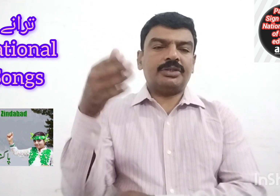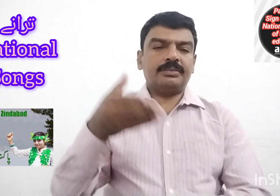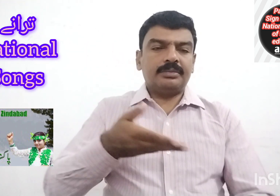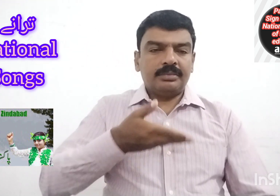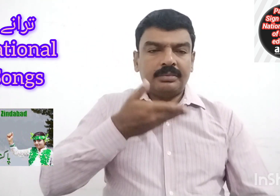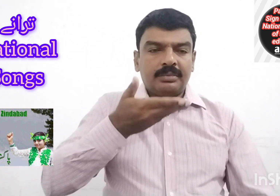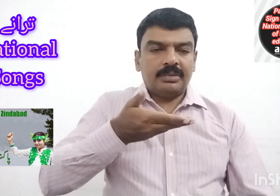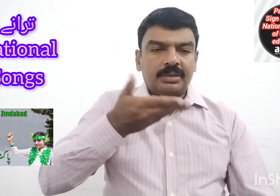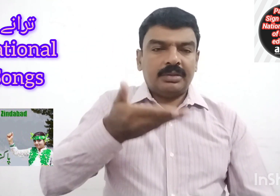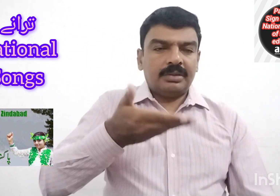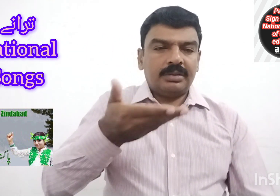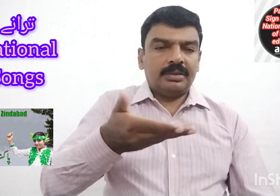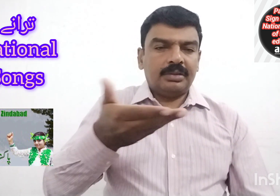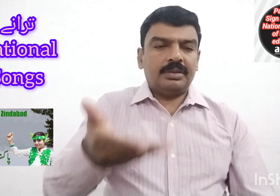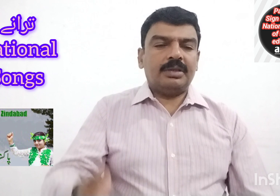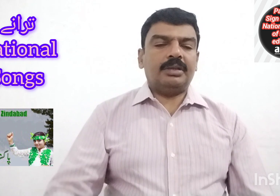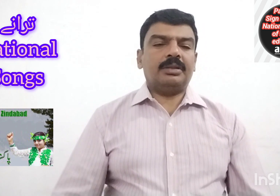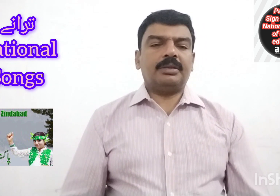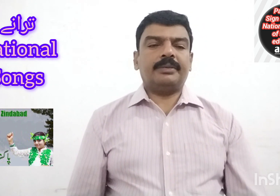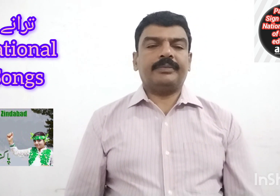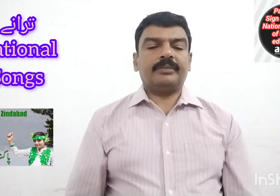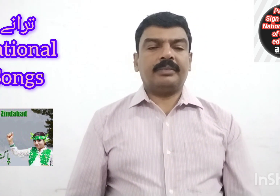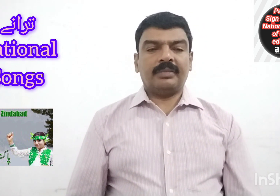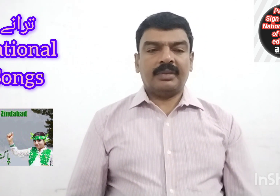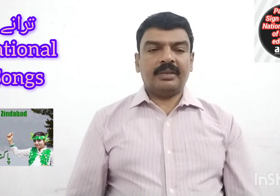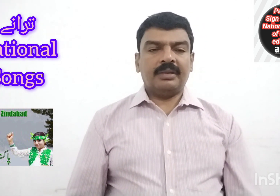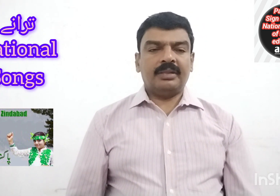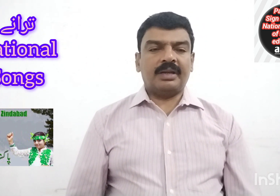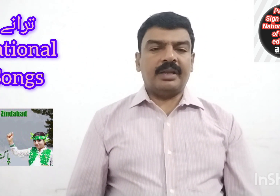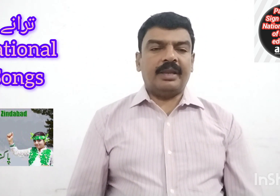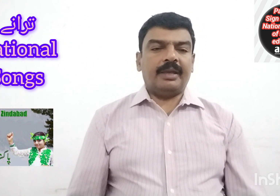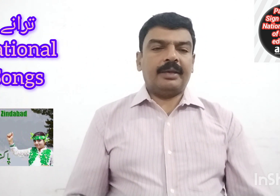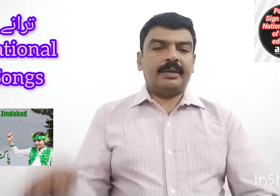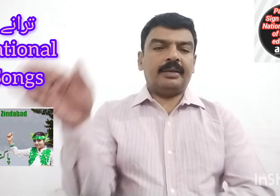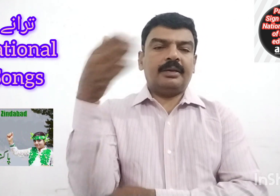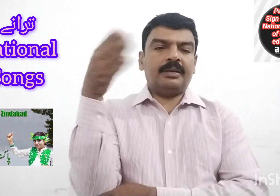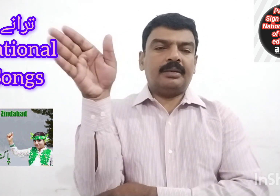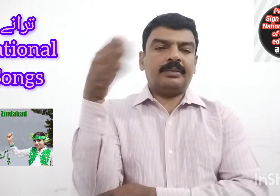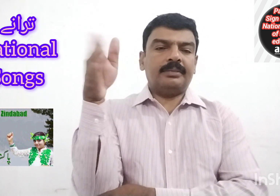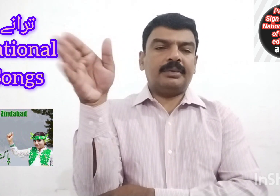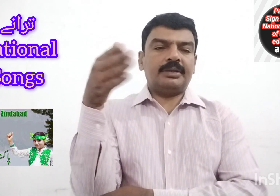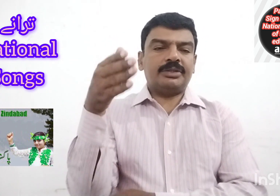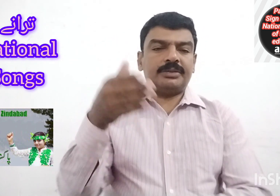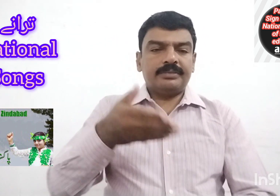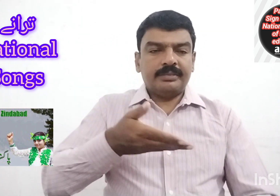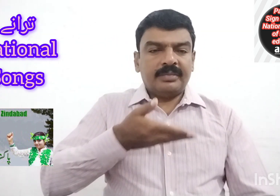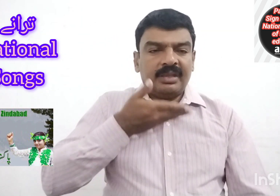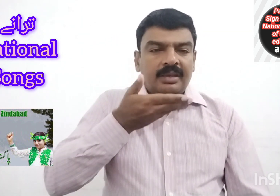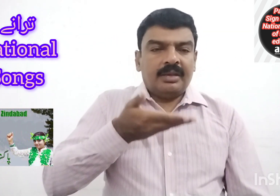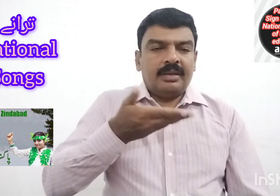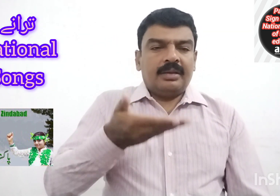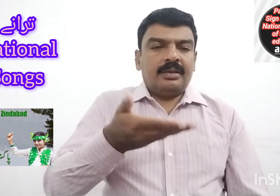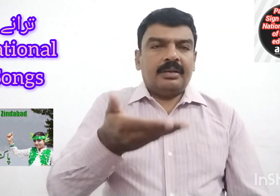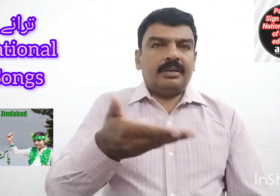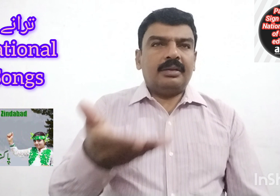परचम, गीत। तराने, परचम,